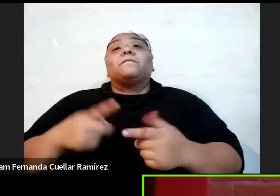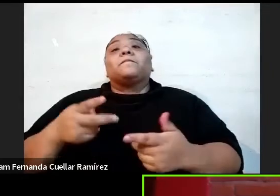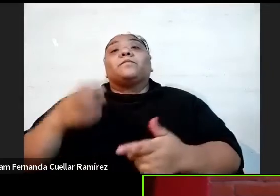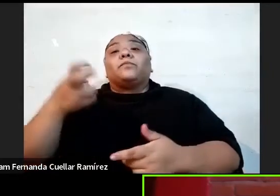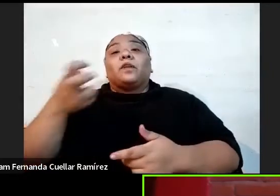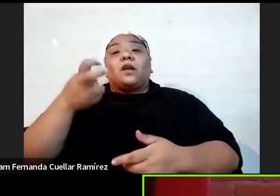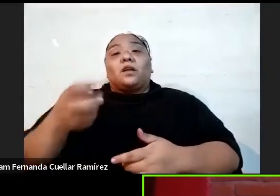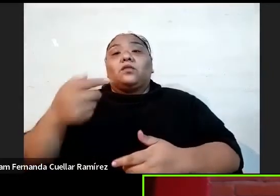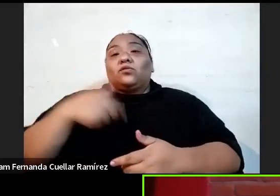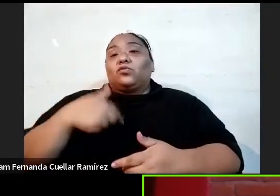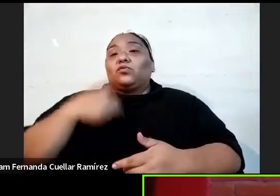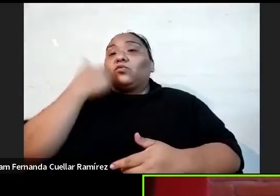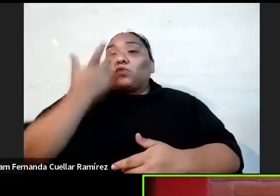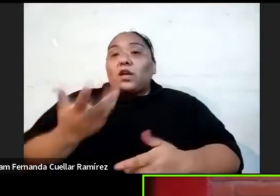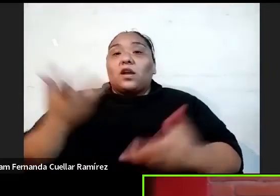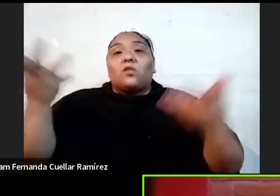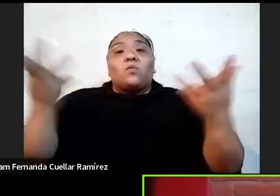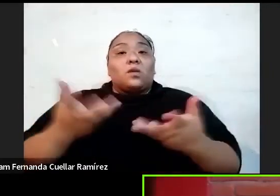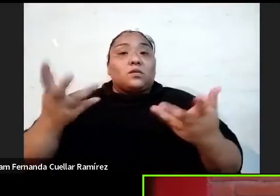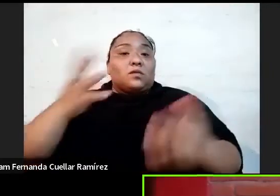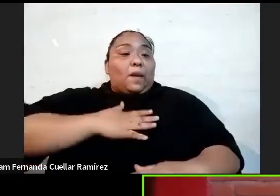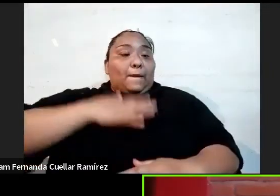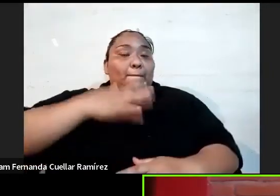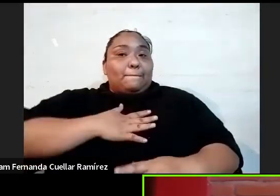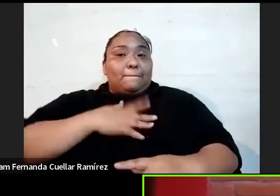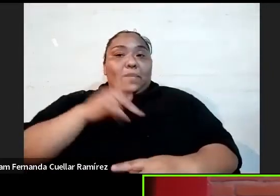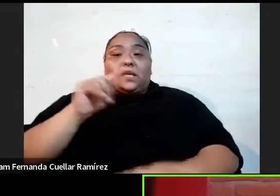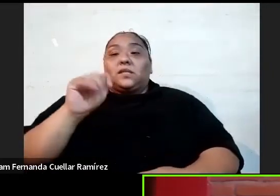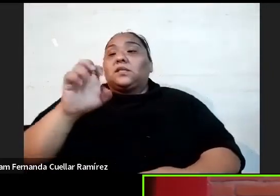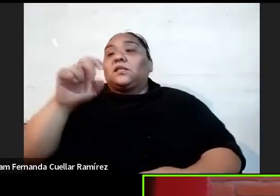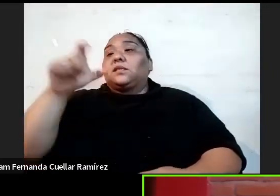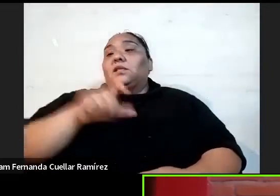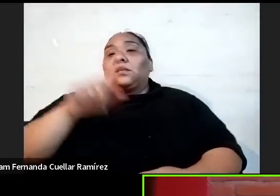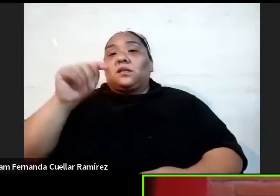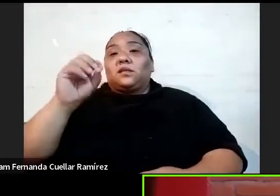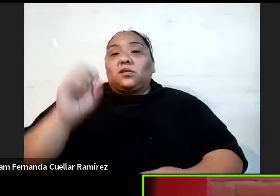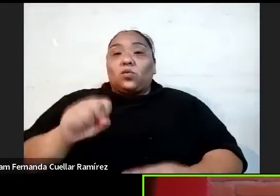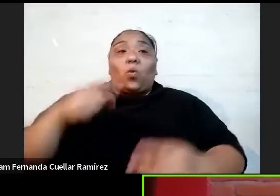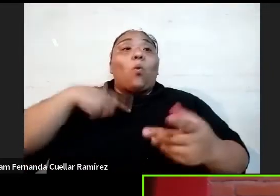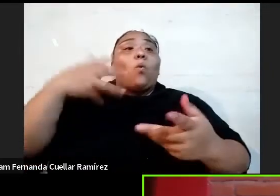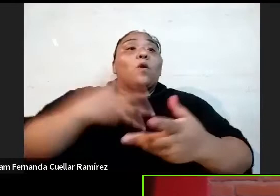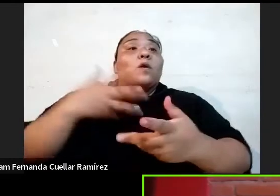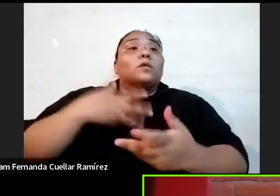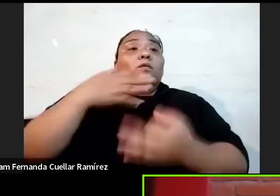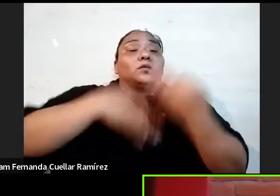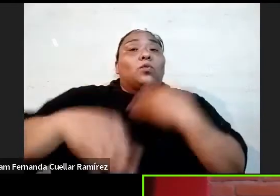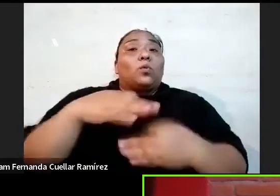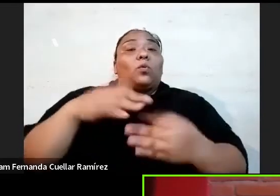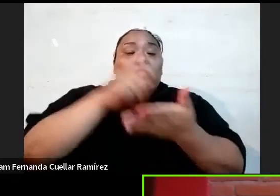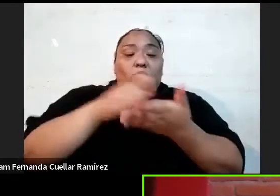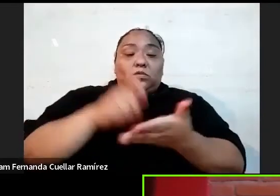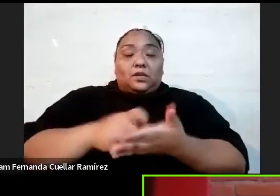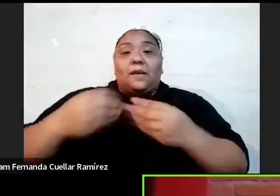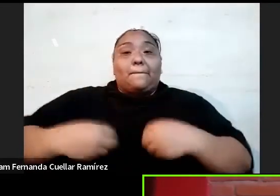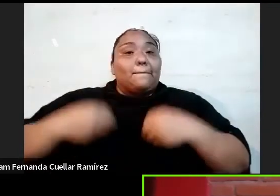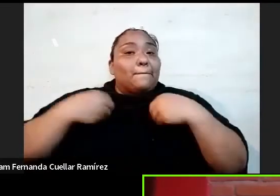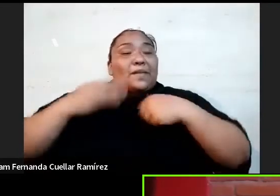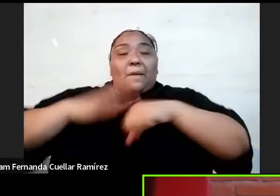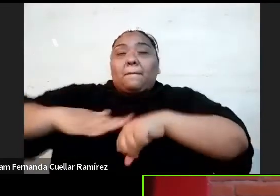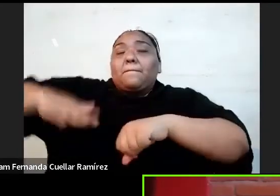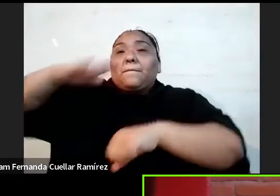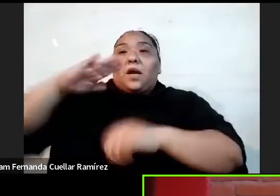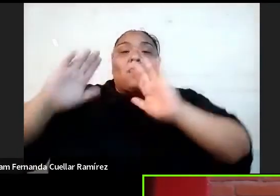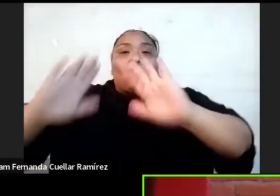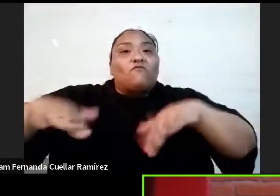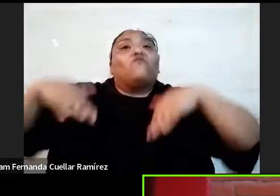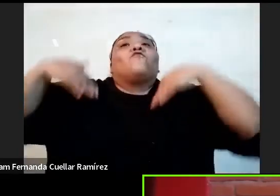por ejemplo, con mis textos, que tengan vida más allá de la hoja. Y pues es así como